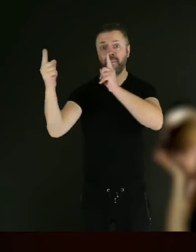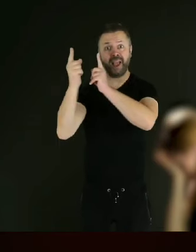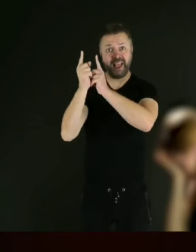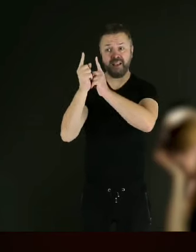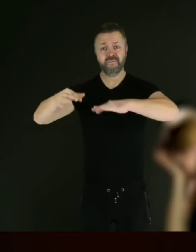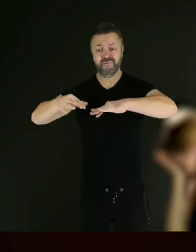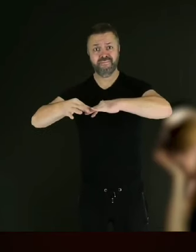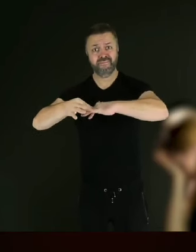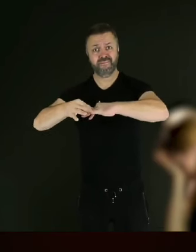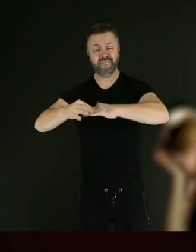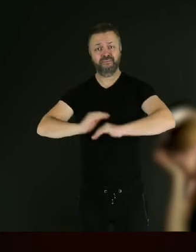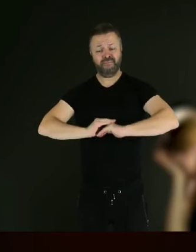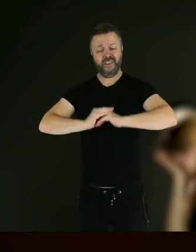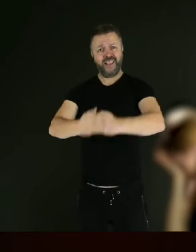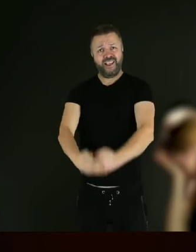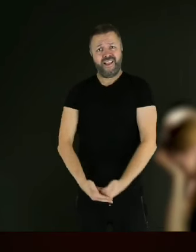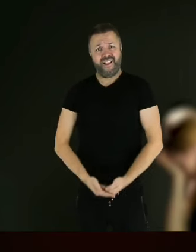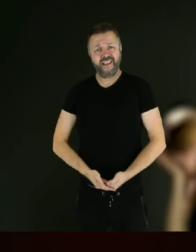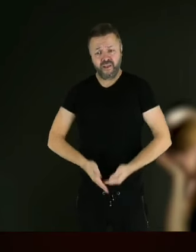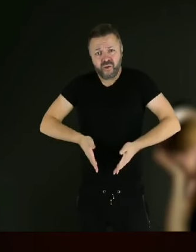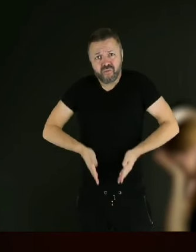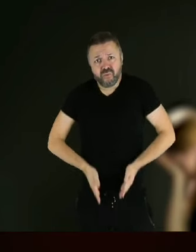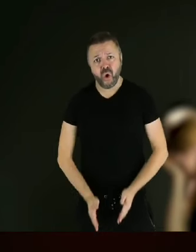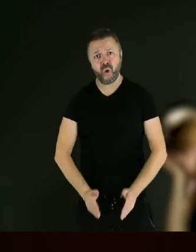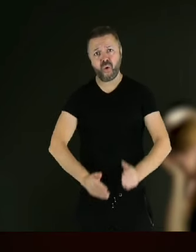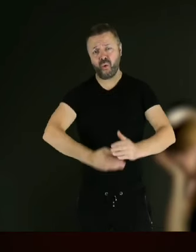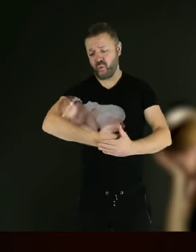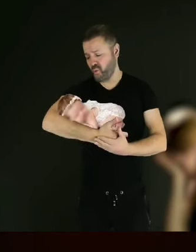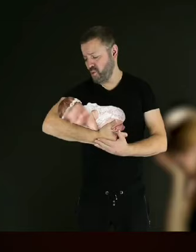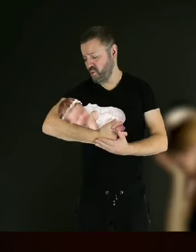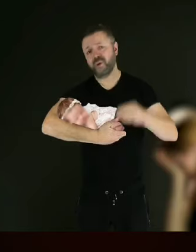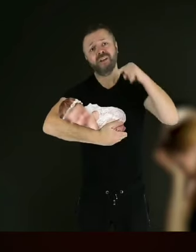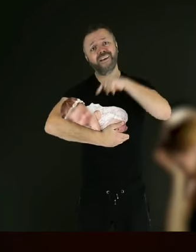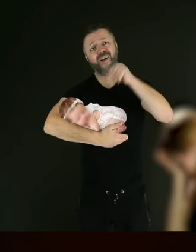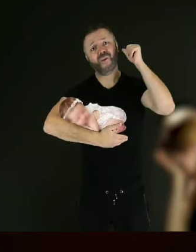Отлично, я тут все по памяти. У нас тут как автопилот работает.